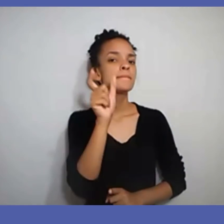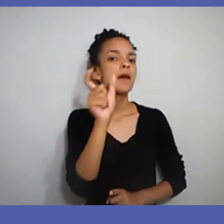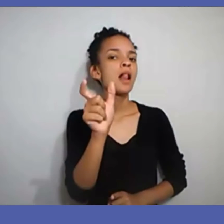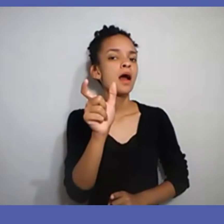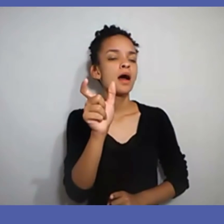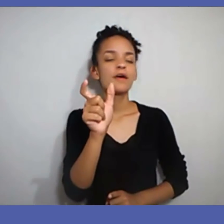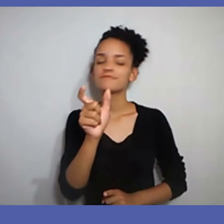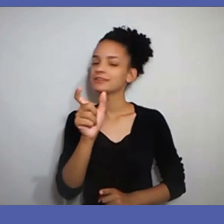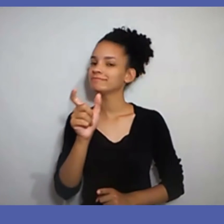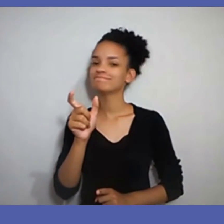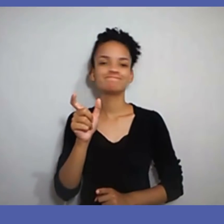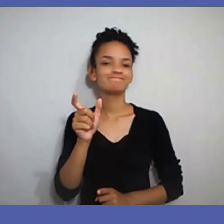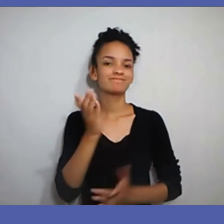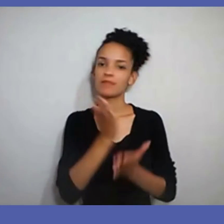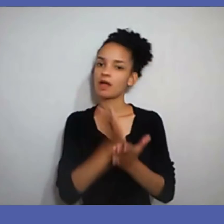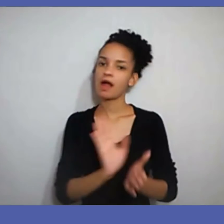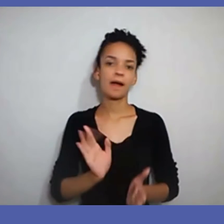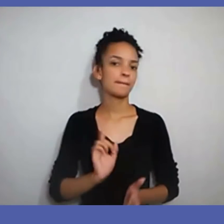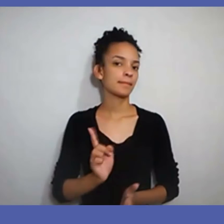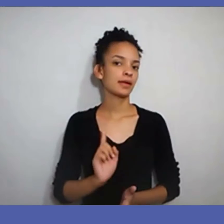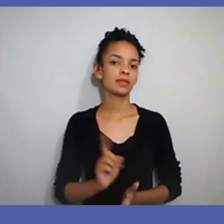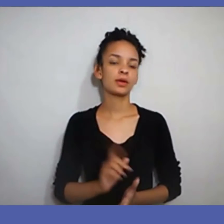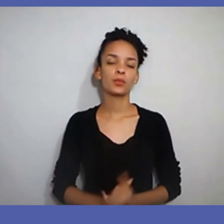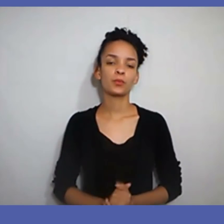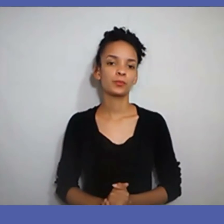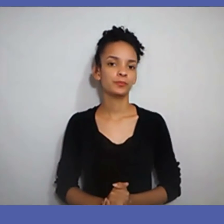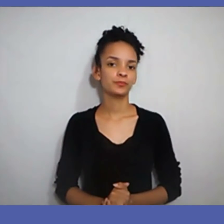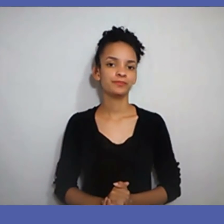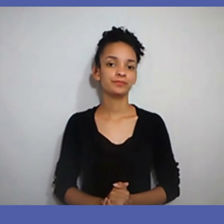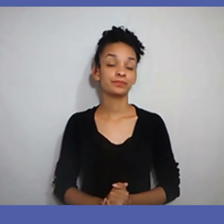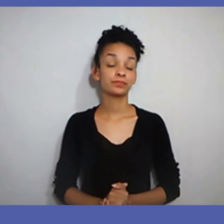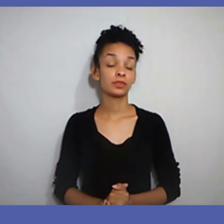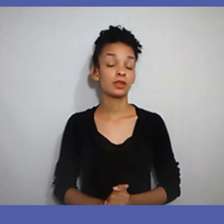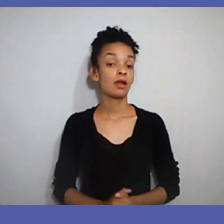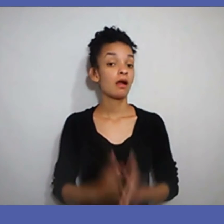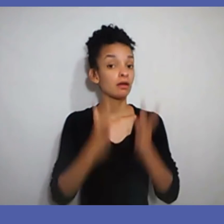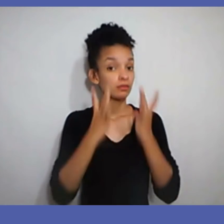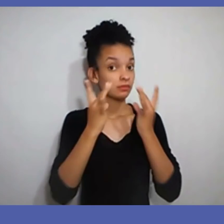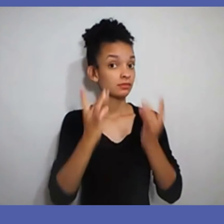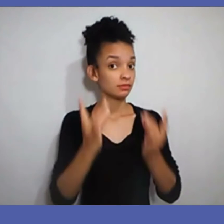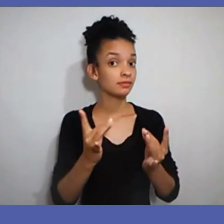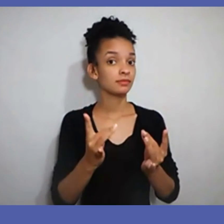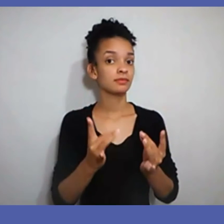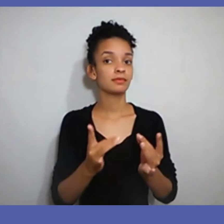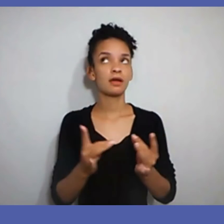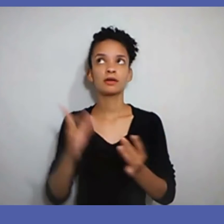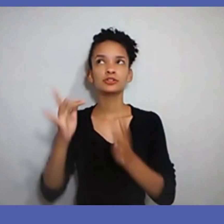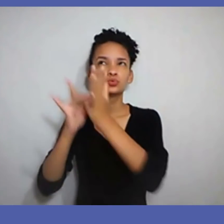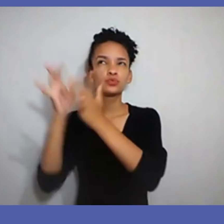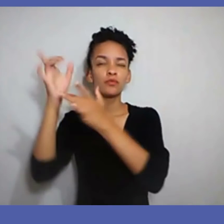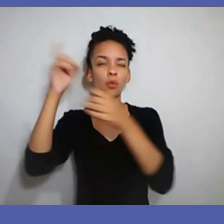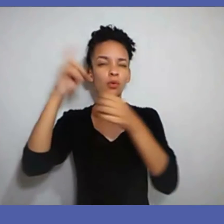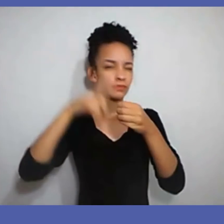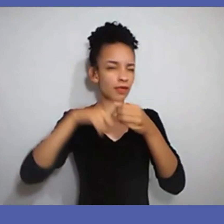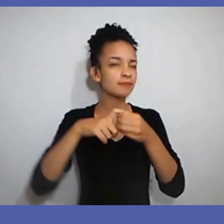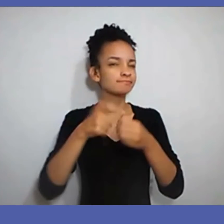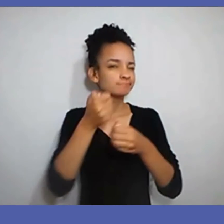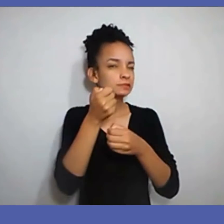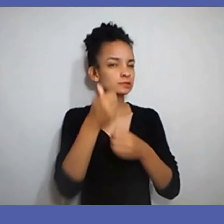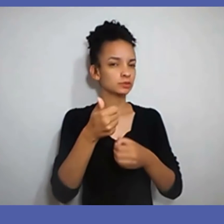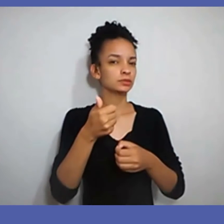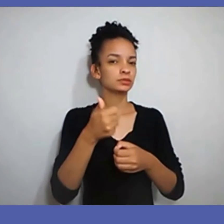está próxima, tá? Por isso o versículo 36, o que nós temos que fazer?